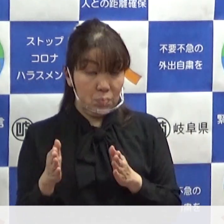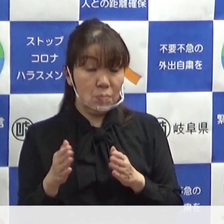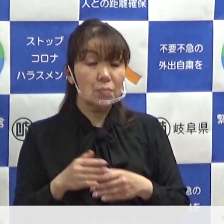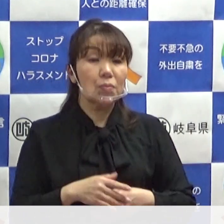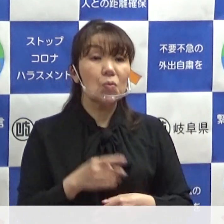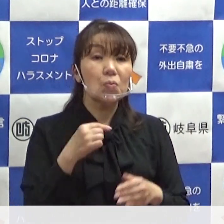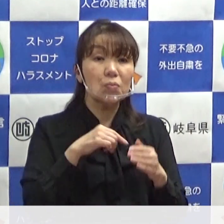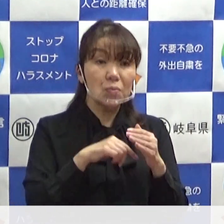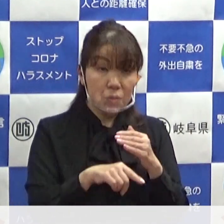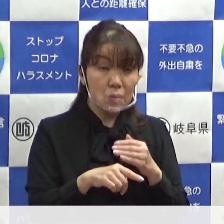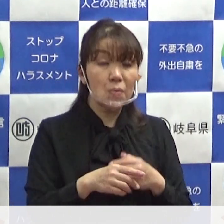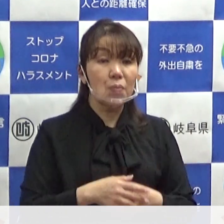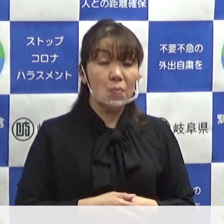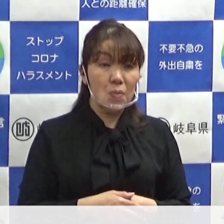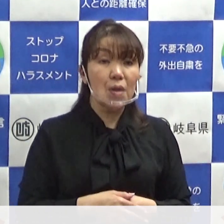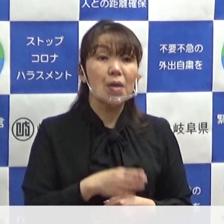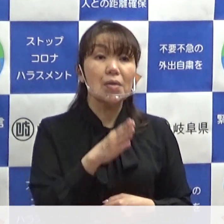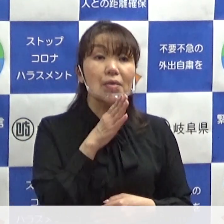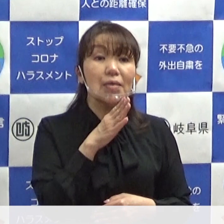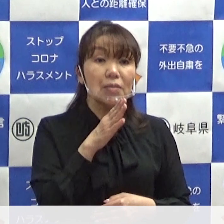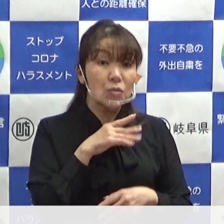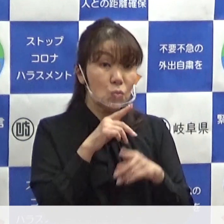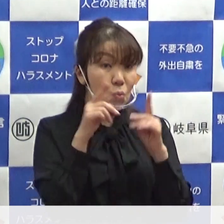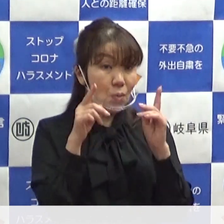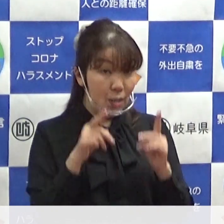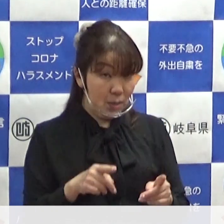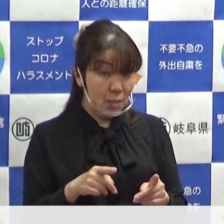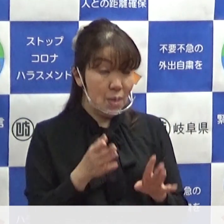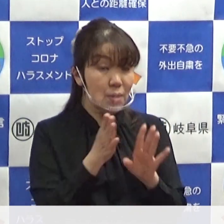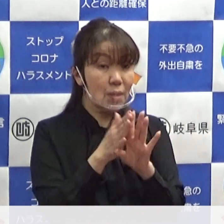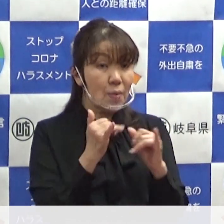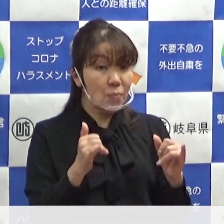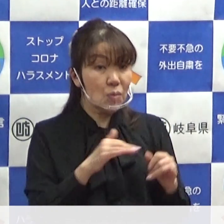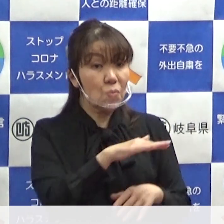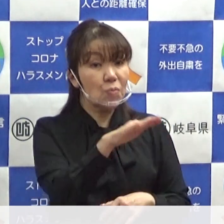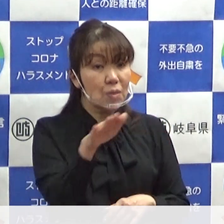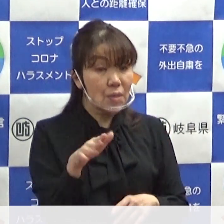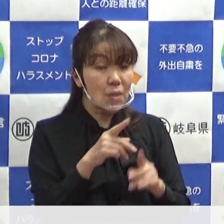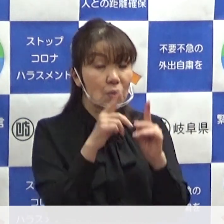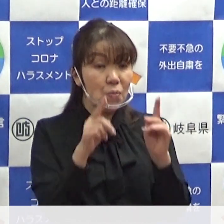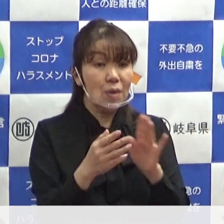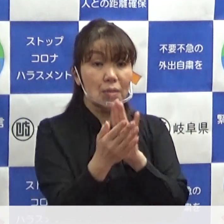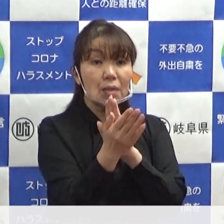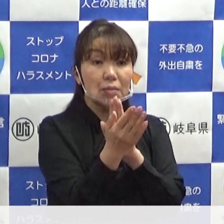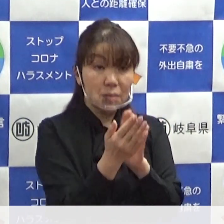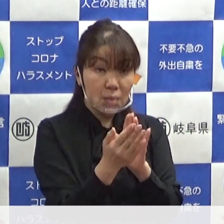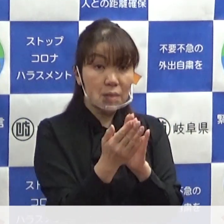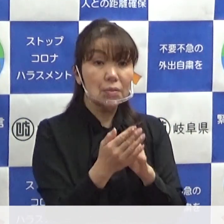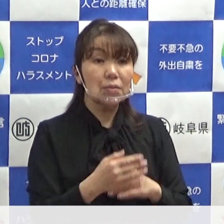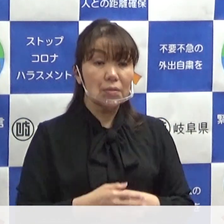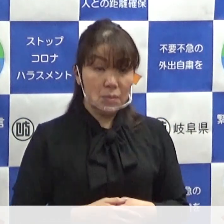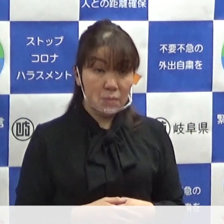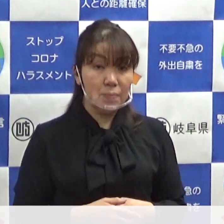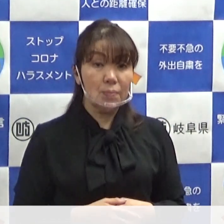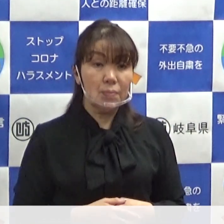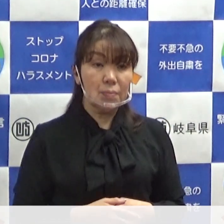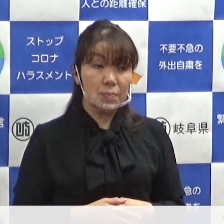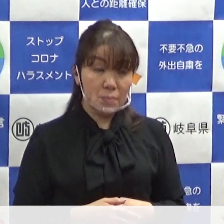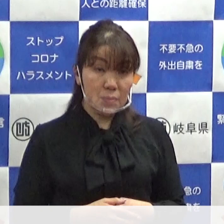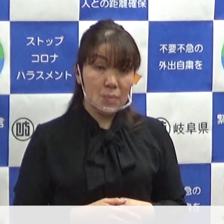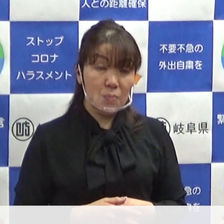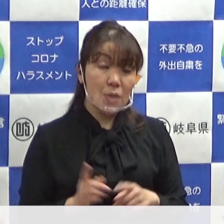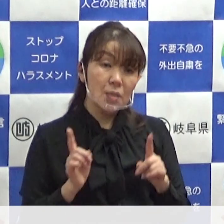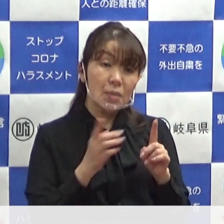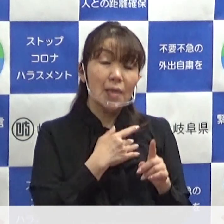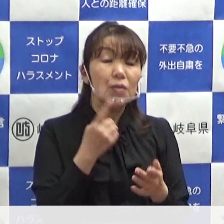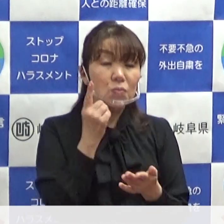ではそういう現実の課題、まあ、県民の皆さんの課題に、まあ、こうできるだけ寄り添